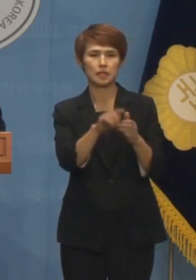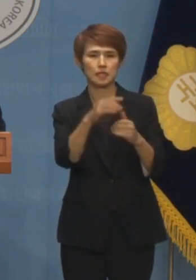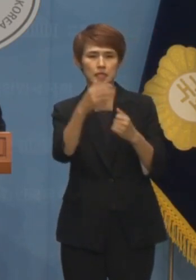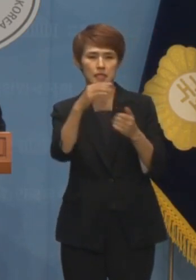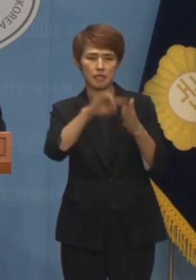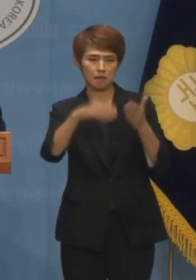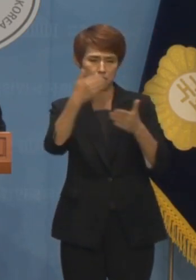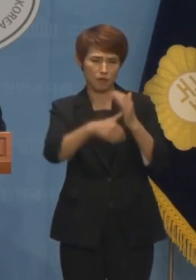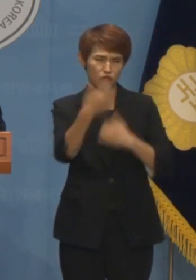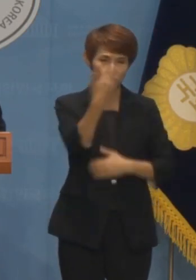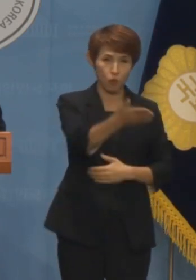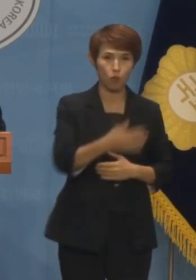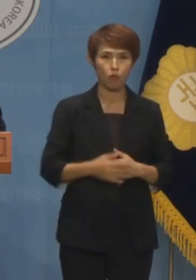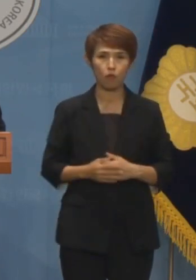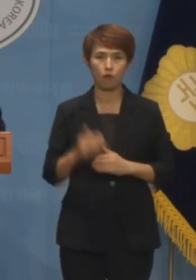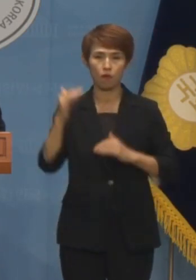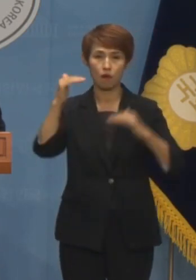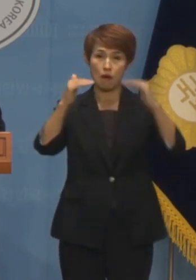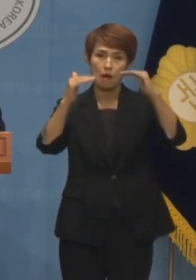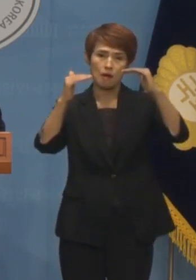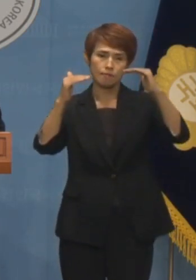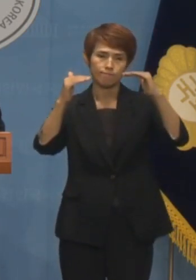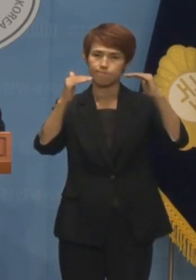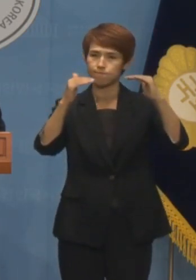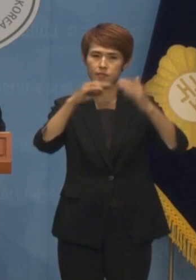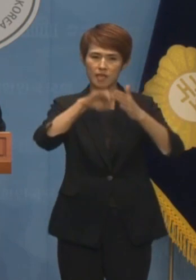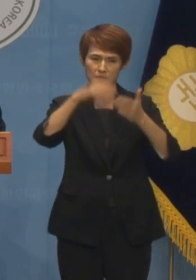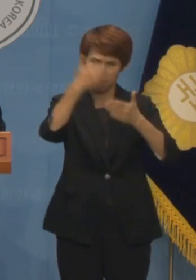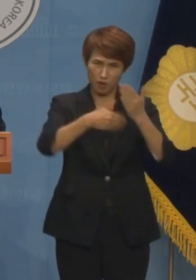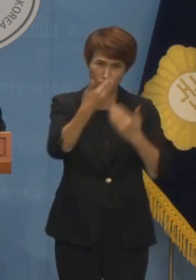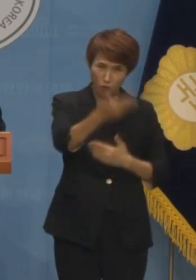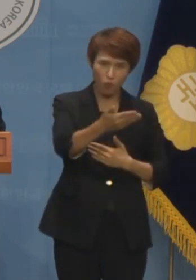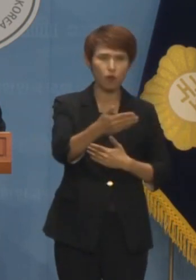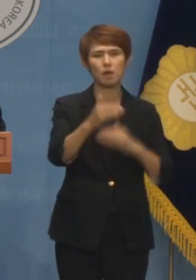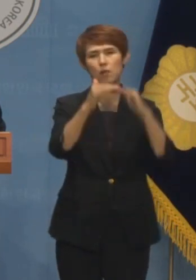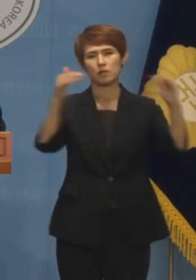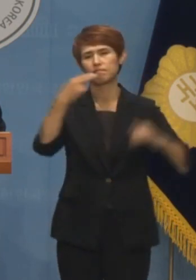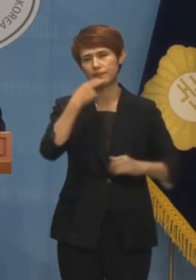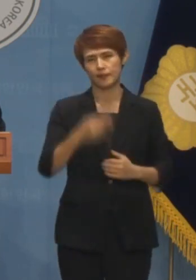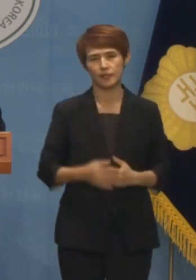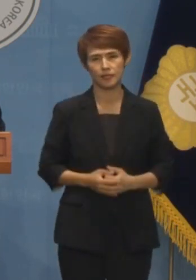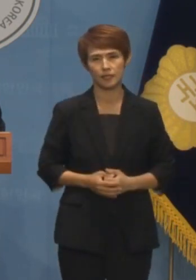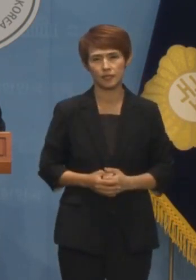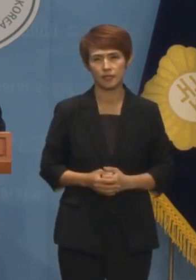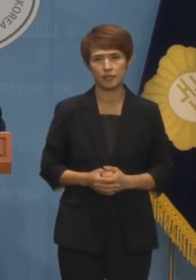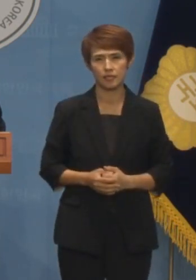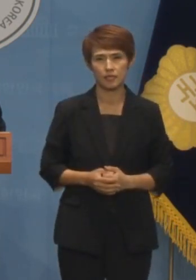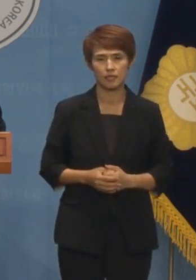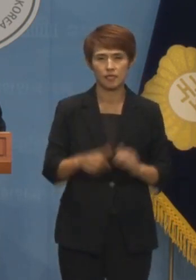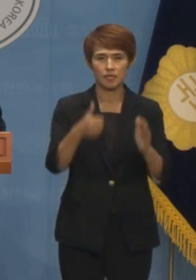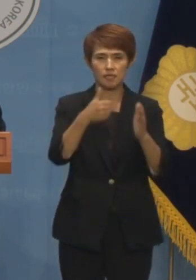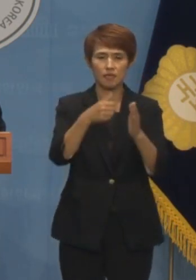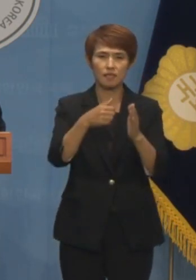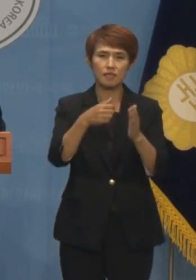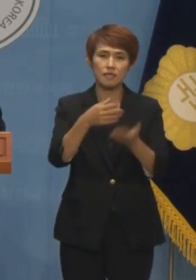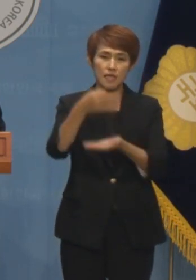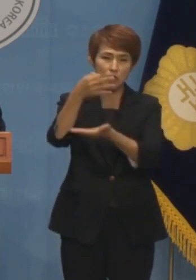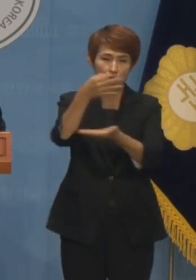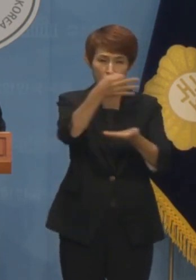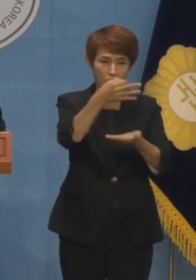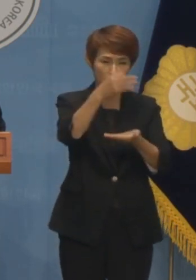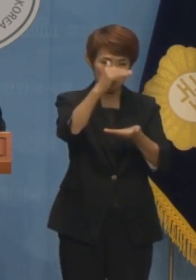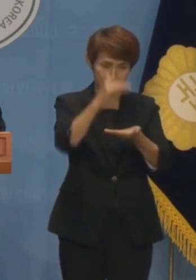감세로 불평등을 더욱 심화시킵니다. 재정 여력을 거들내서 서민과 중산층